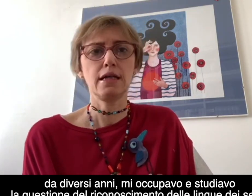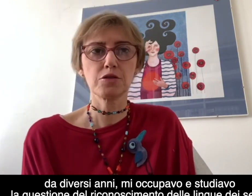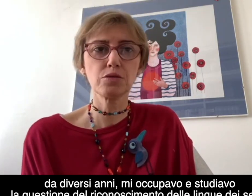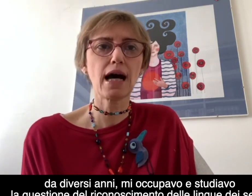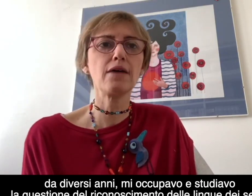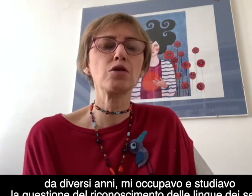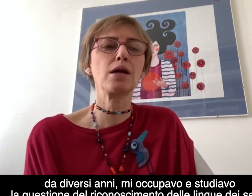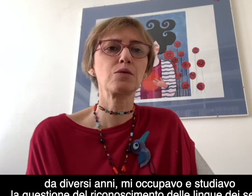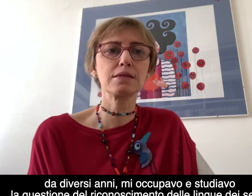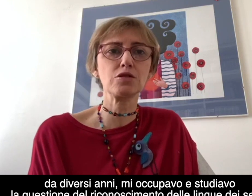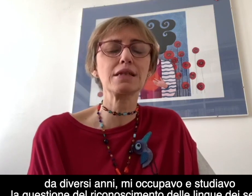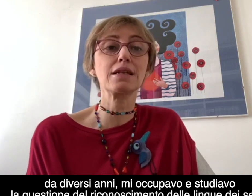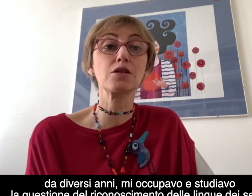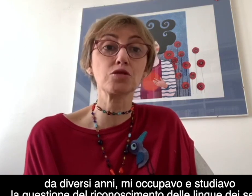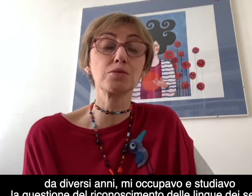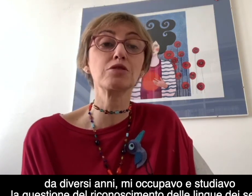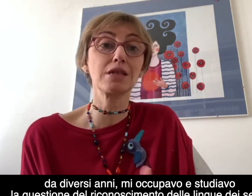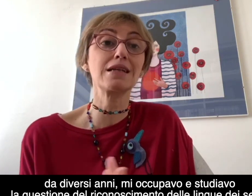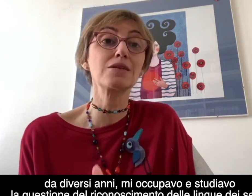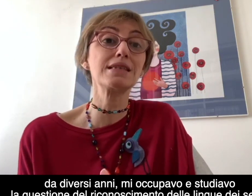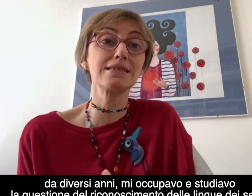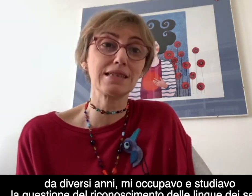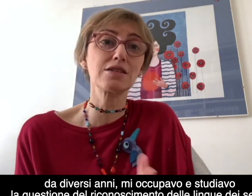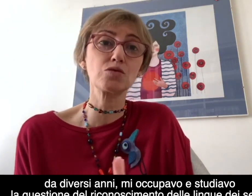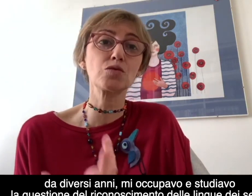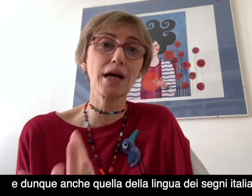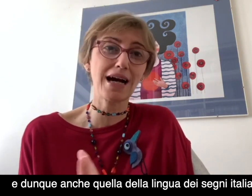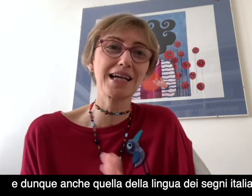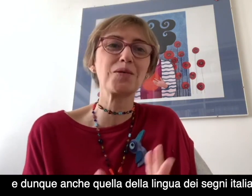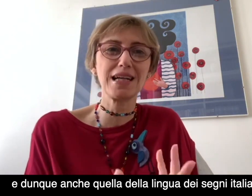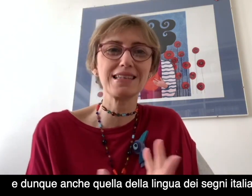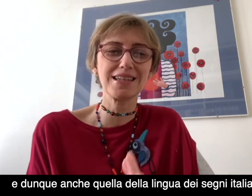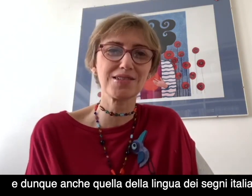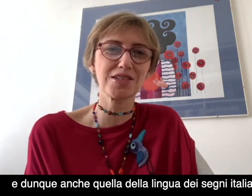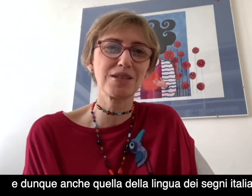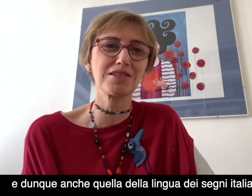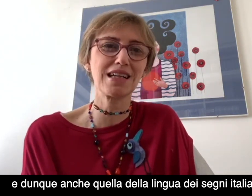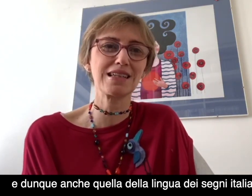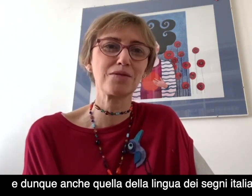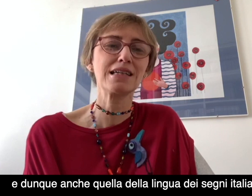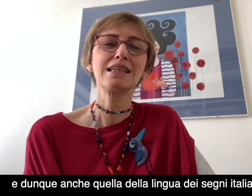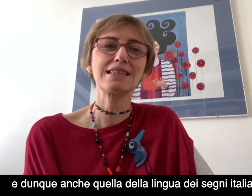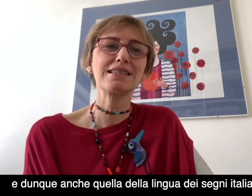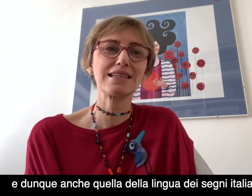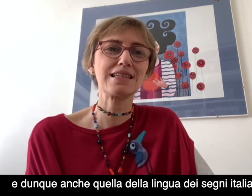studiavo la questione del riconoscimento delle lingue dei segni e dunque anche quella di riconoscimento della lingua dei segni italiana